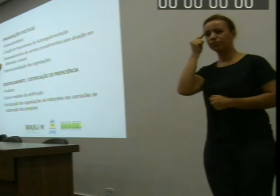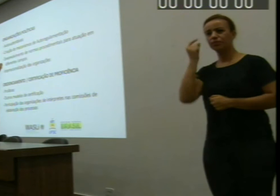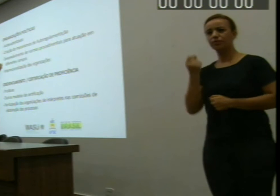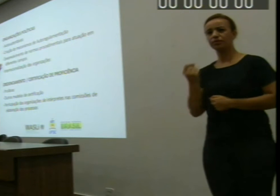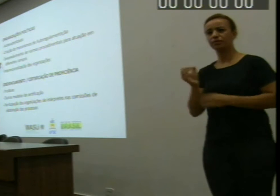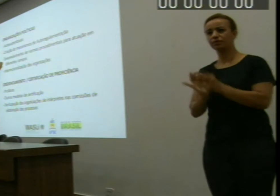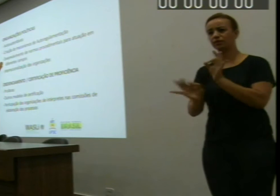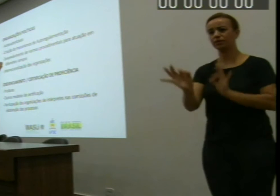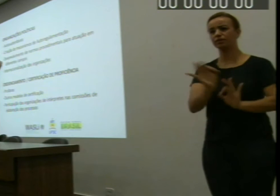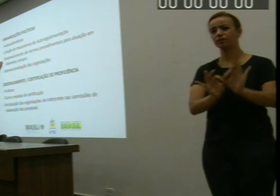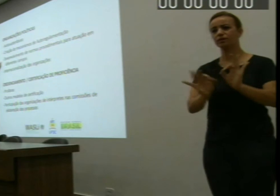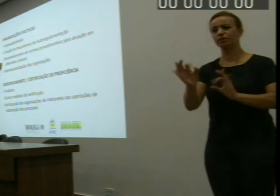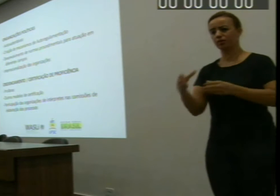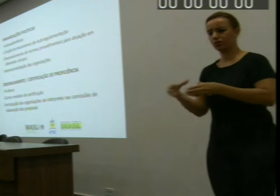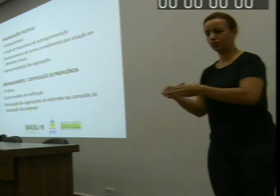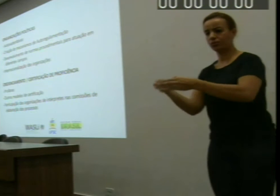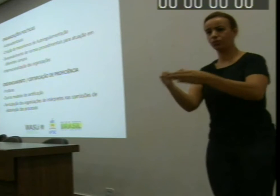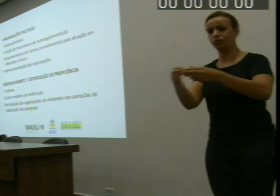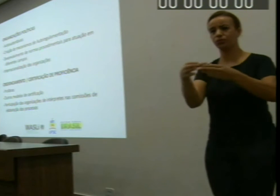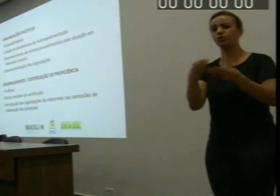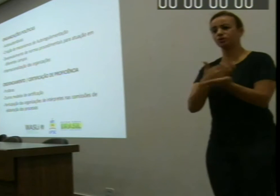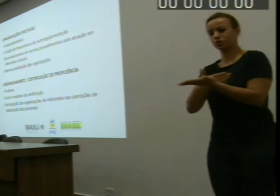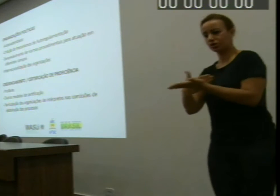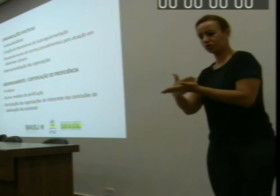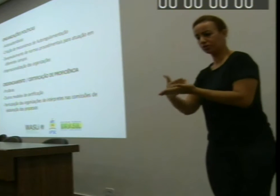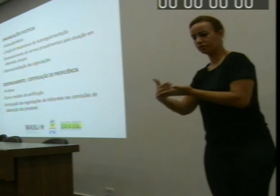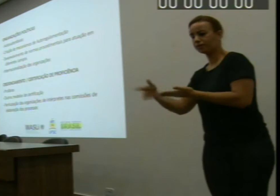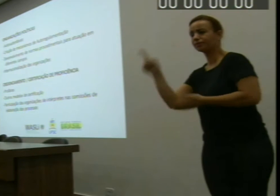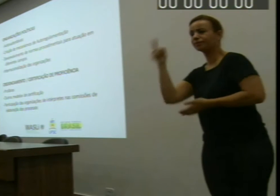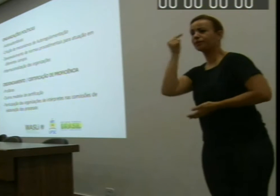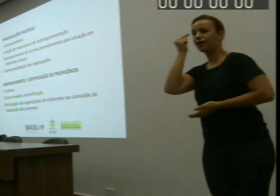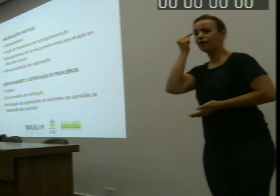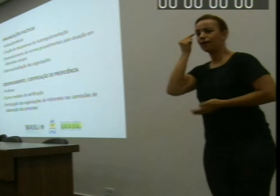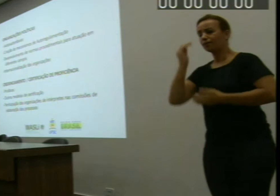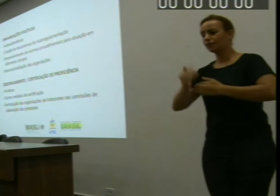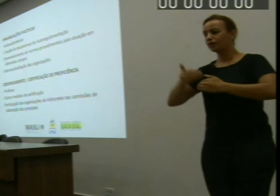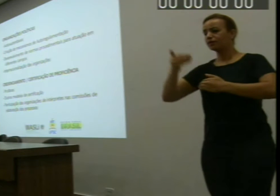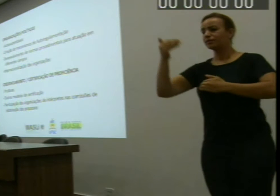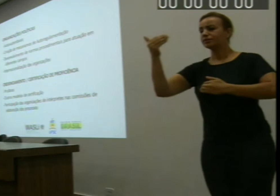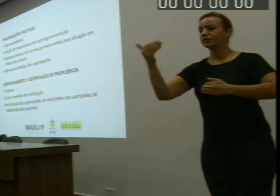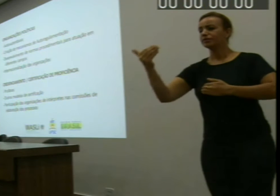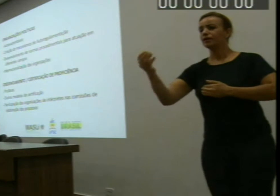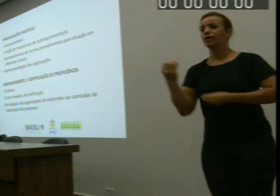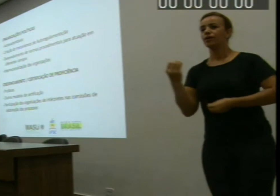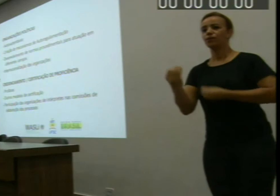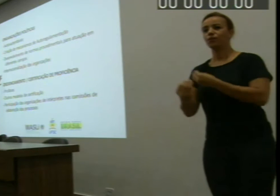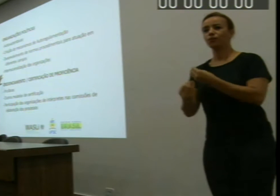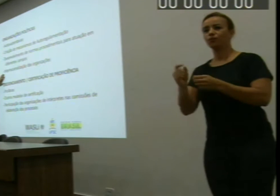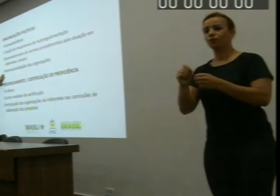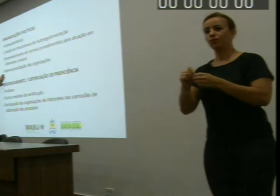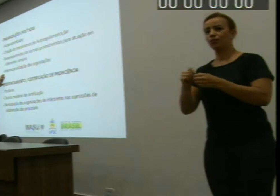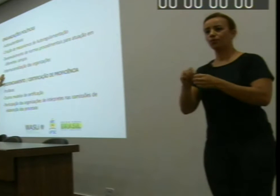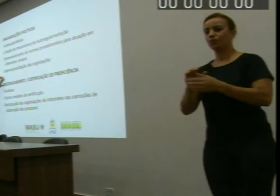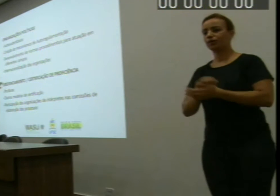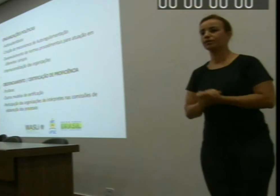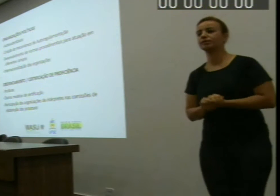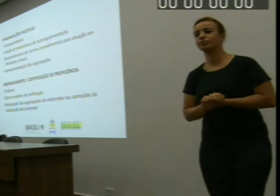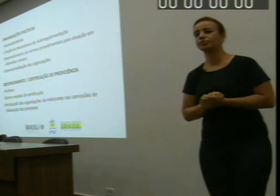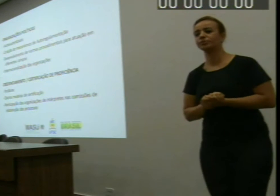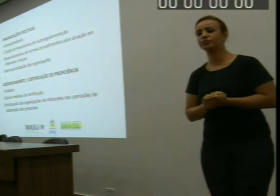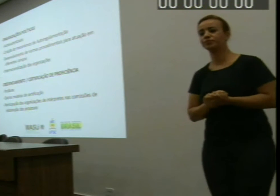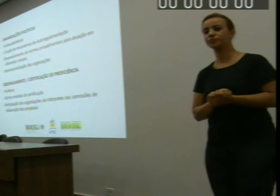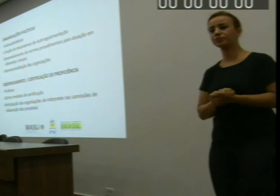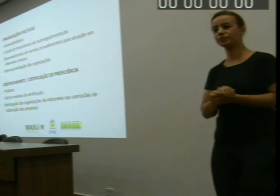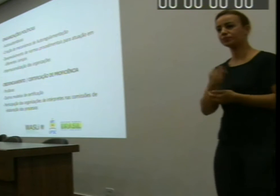organizações nos próprios interpretes criarem essas esses procedimentos esses manuais a internacionalização das